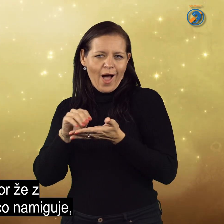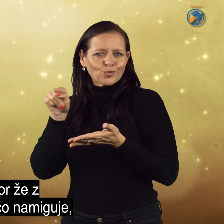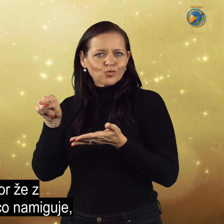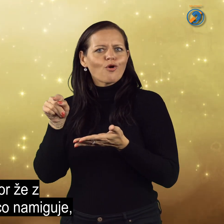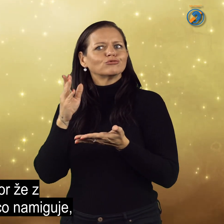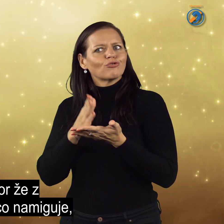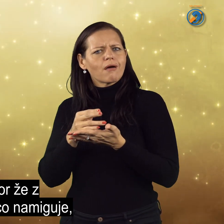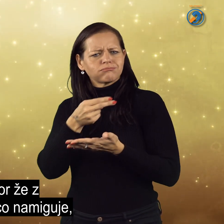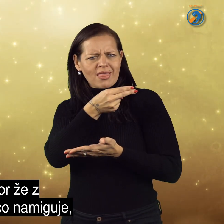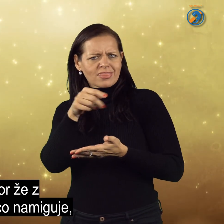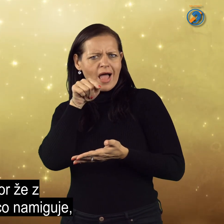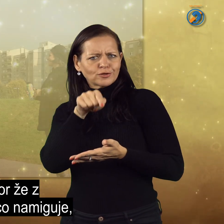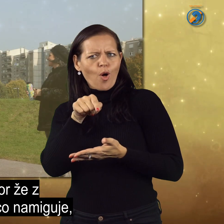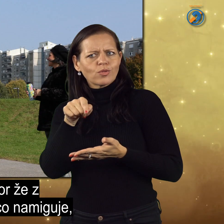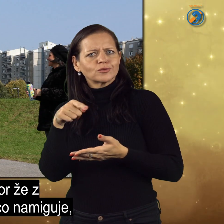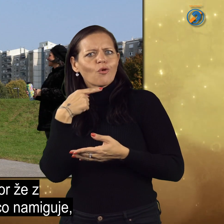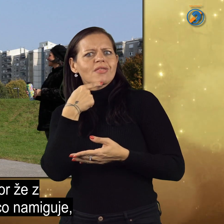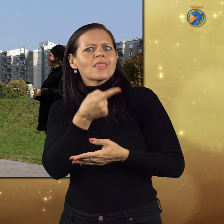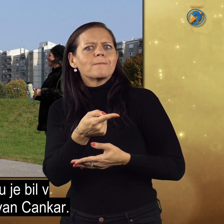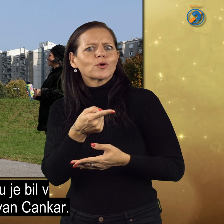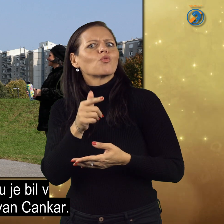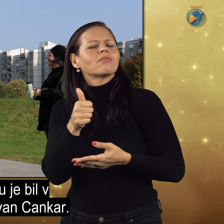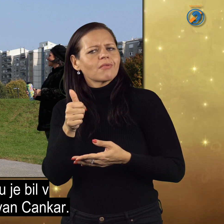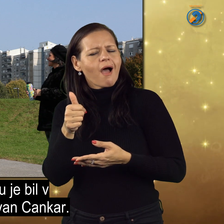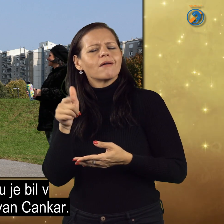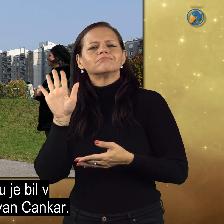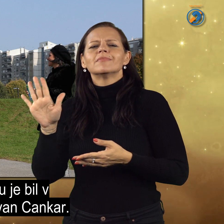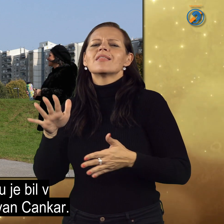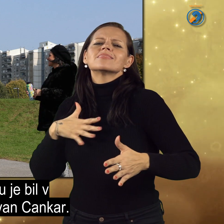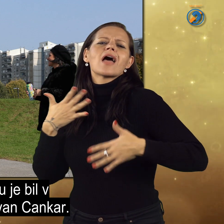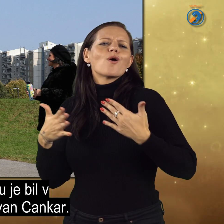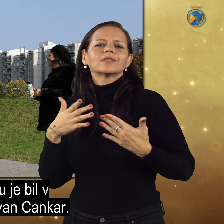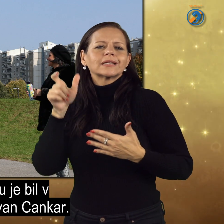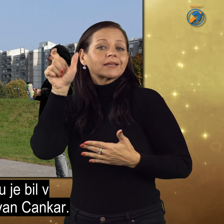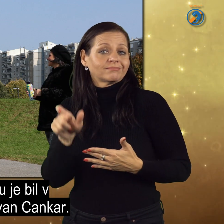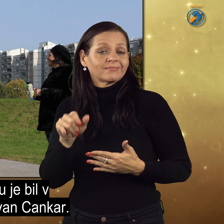Avtor že z naslovnico namiguje, da mu je bil v navdih Ivan Cankar.